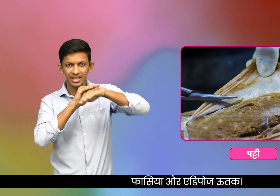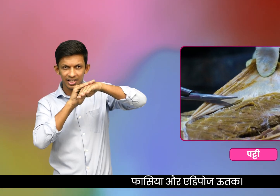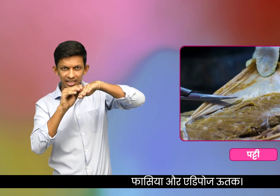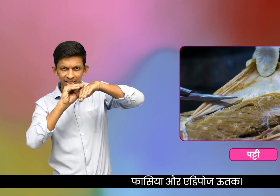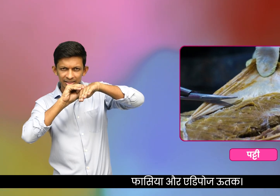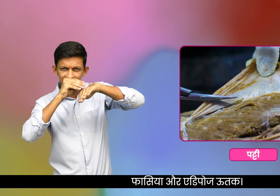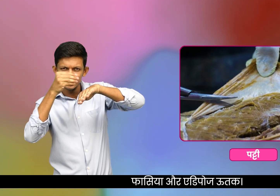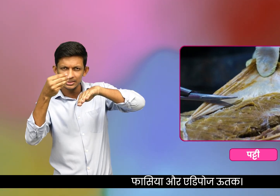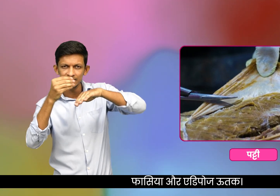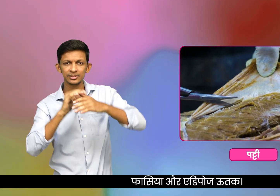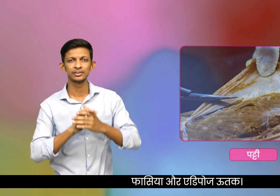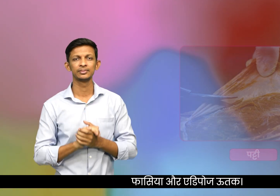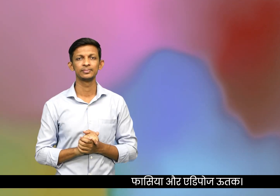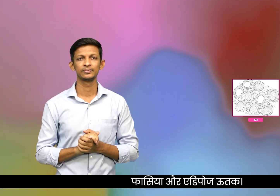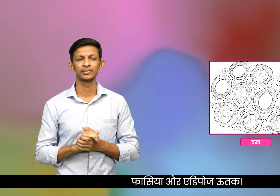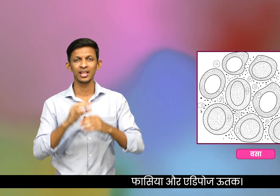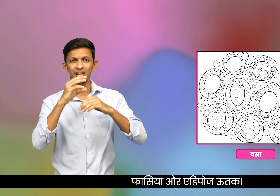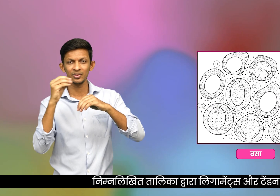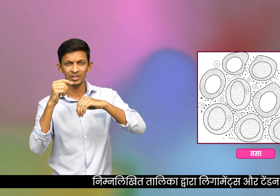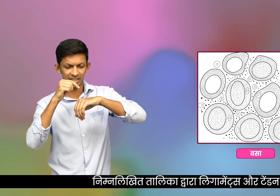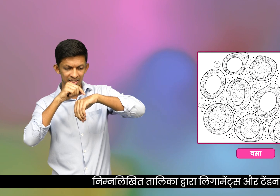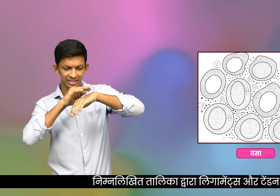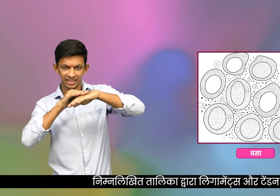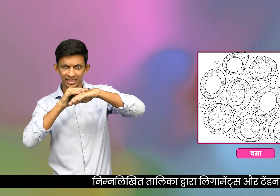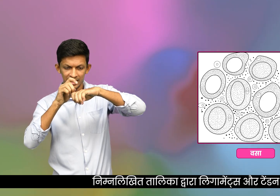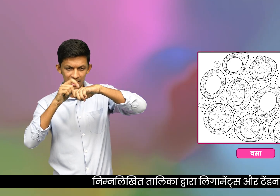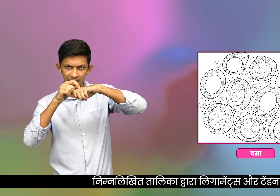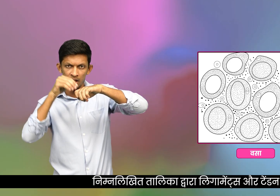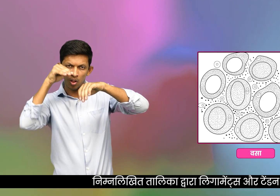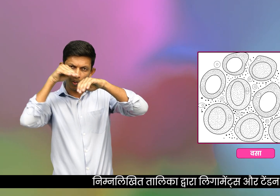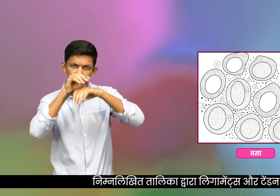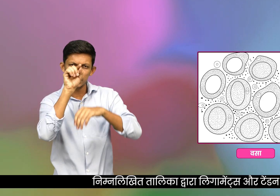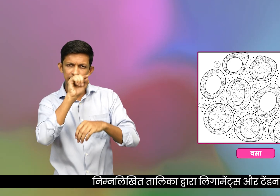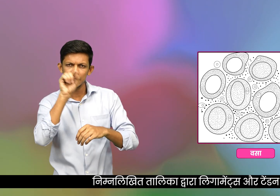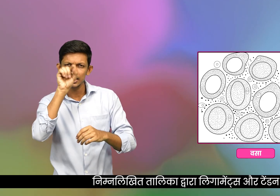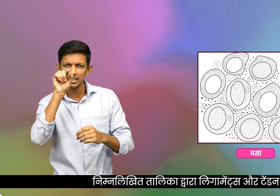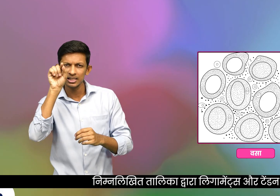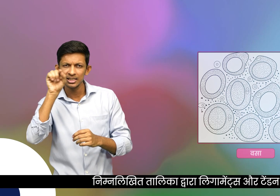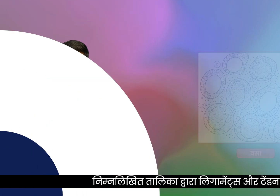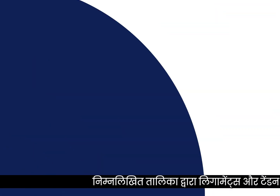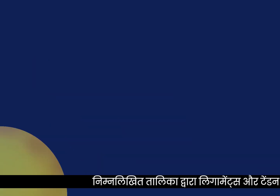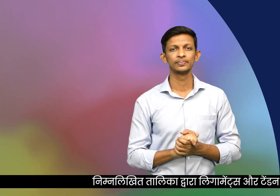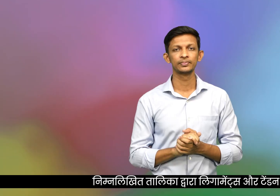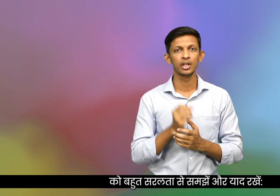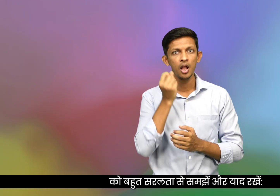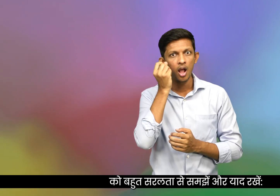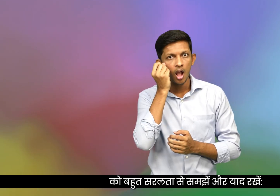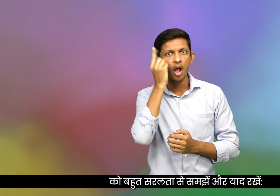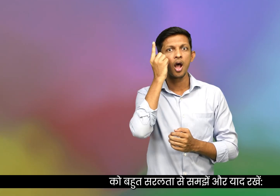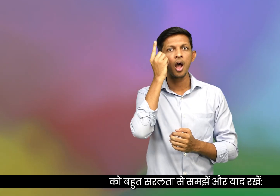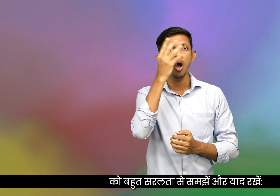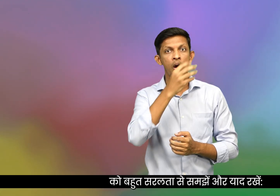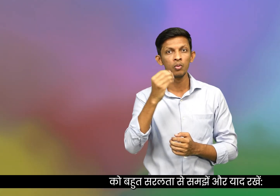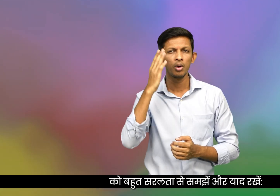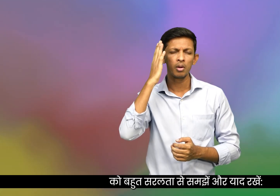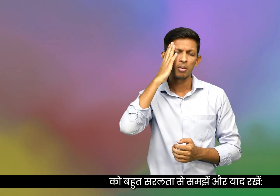फासिया और एडिपोज ऊतक। निम्नलिखित तालिका द्वारा लिगामेंट्स और टेंडन को बहुत